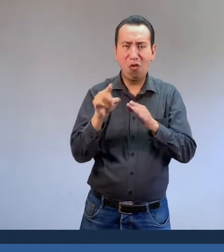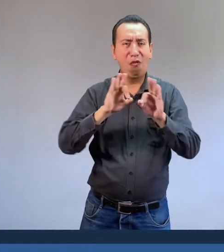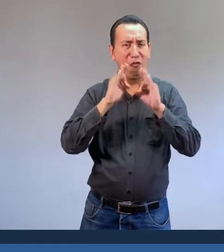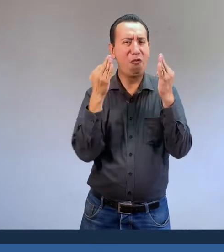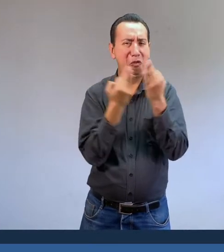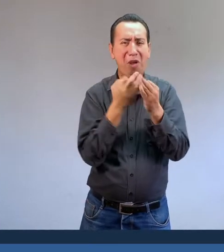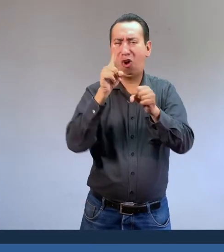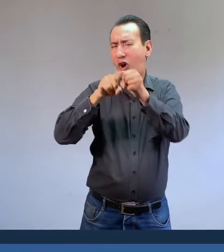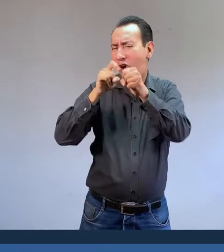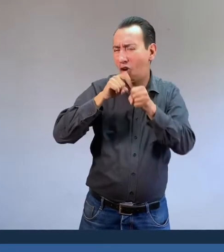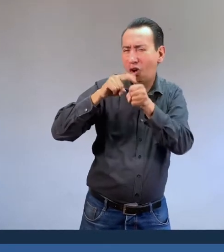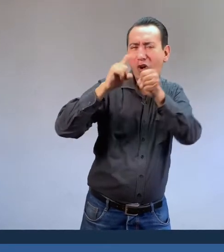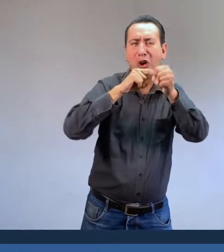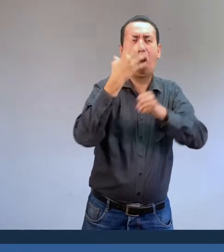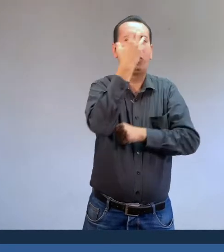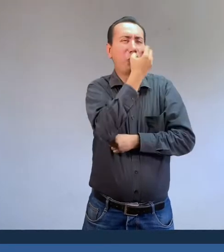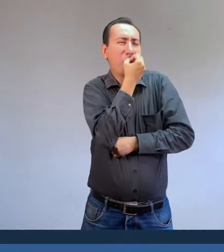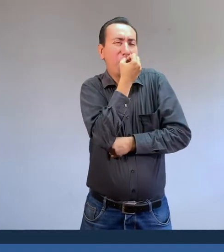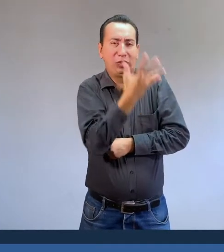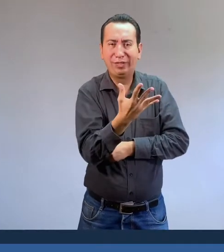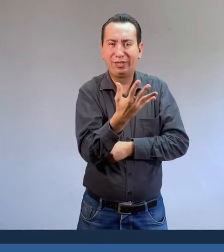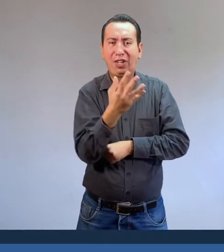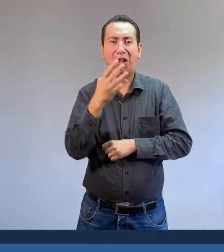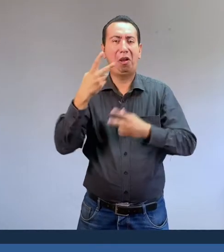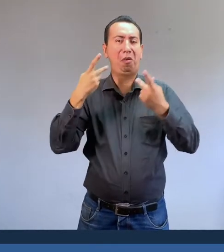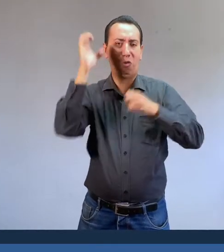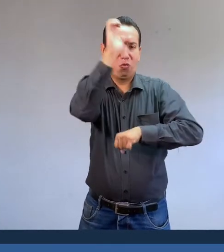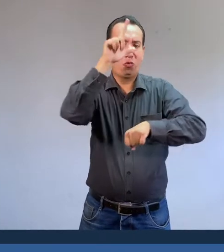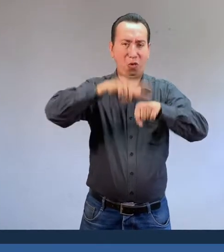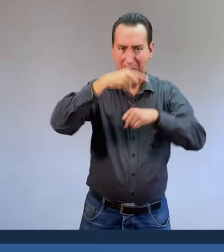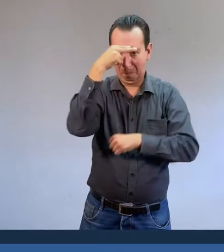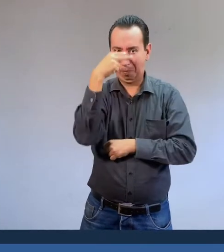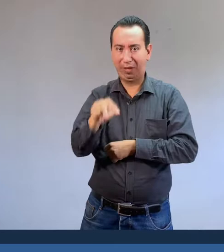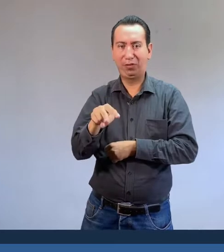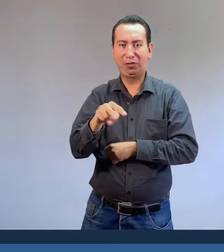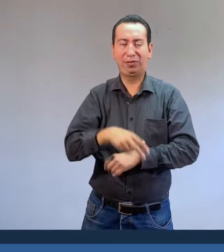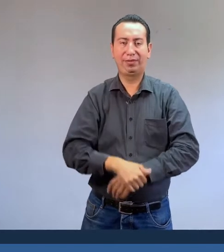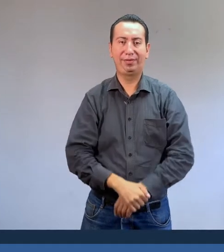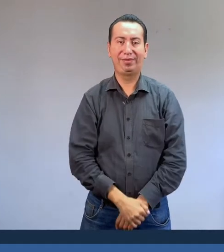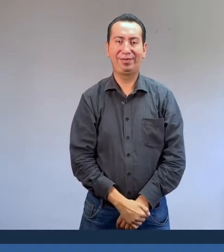su colorido e imágenes de paisajes de la vida diaria mexicana.